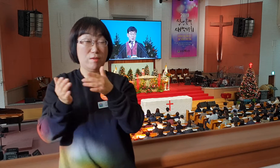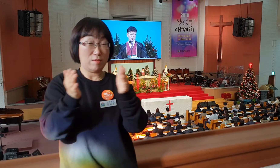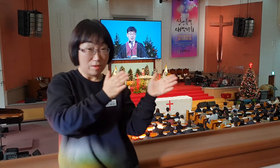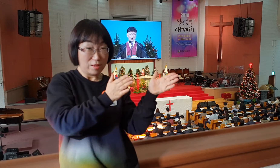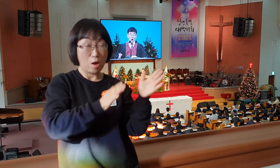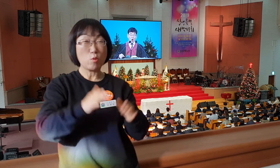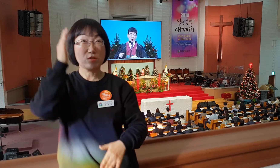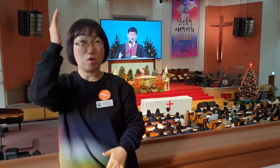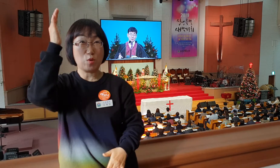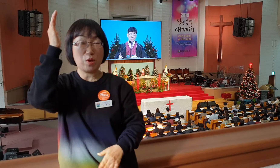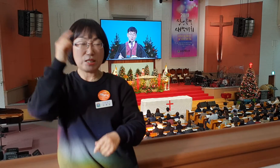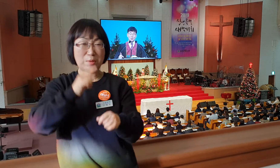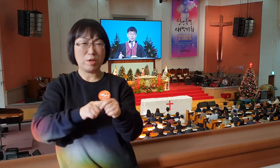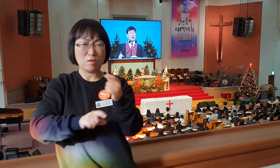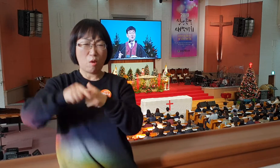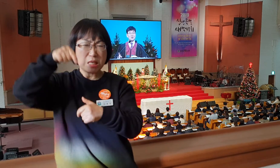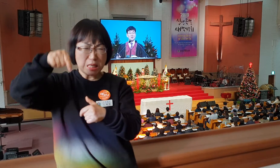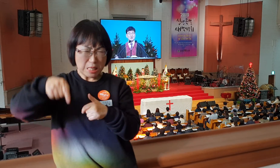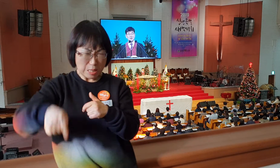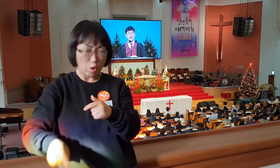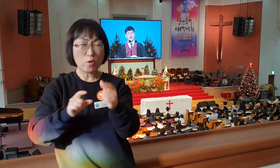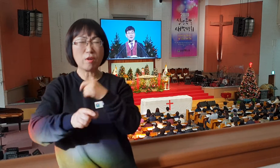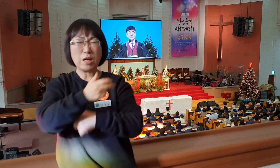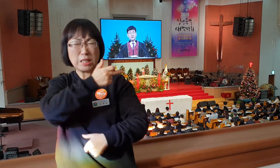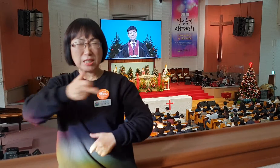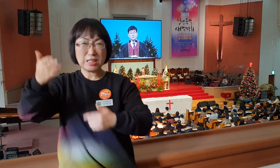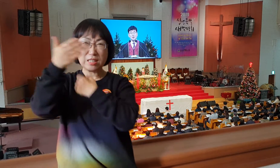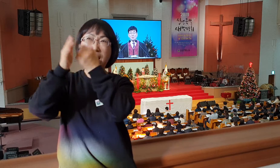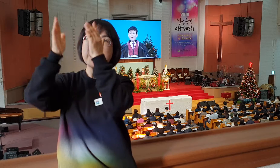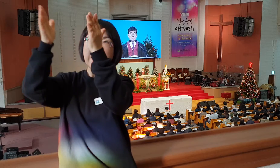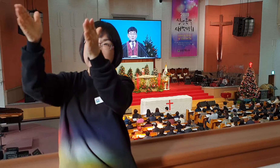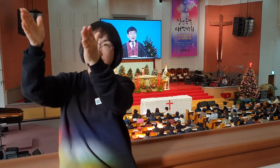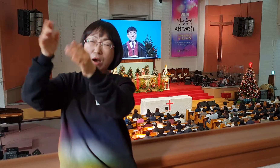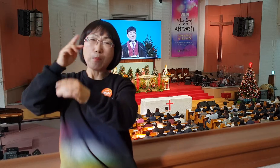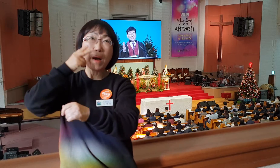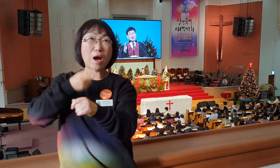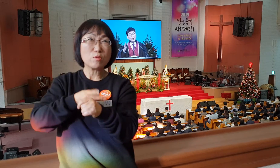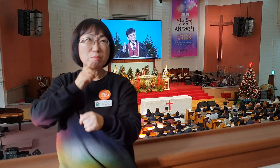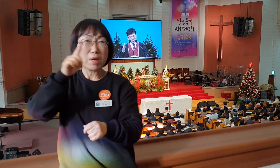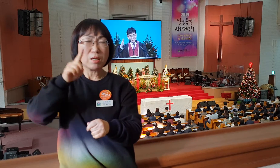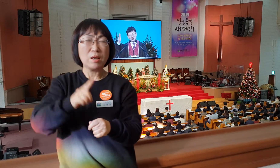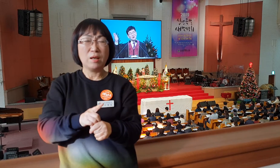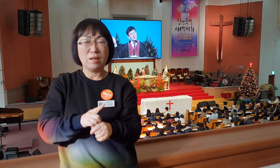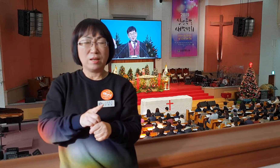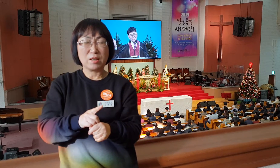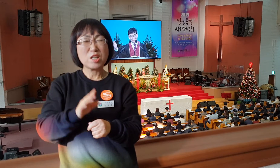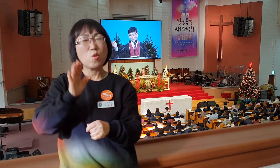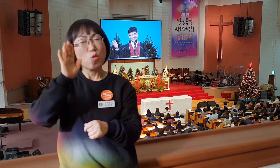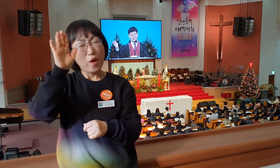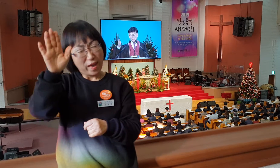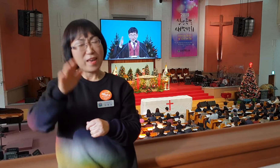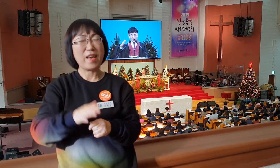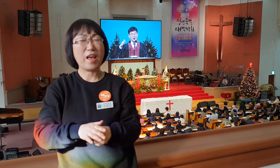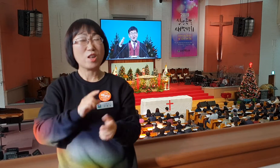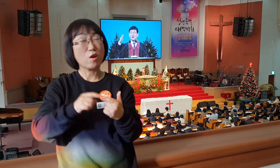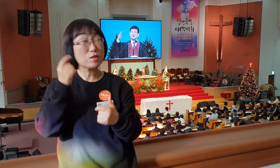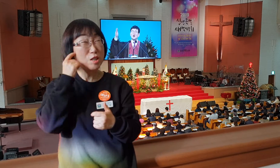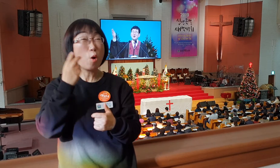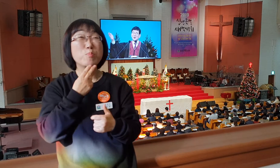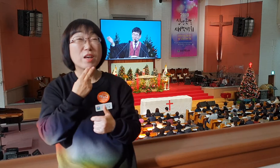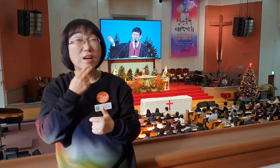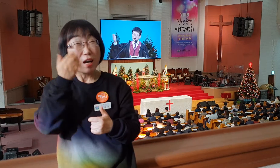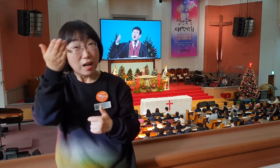설교의 제목입니다. 더 깊고 더 큰 은혜에 향해서요. 바울이 불안이 그거 말고 그거 넘어서 어떠러니? 그거